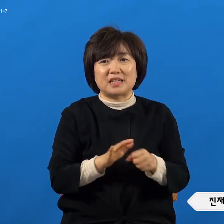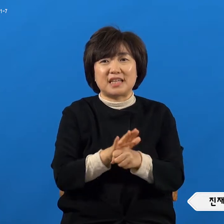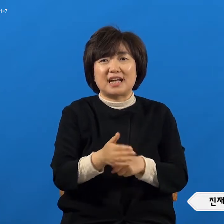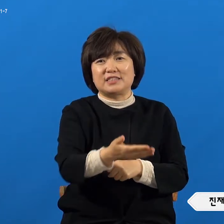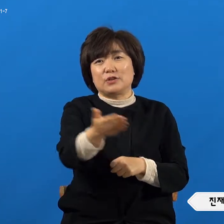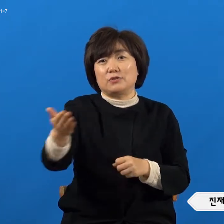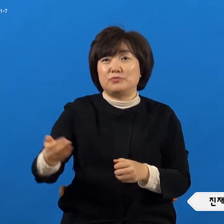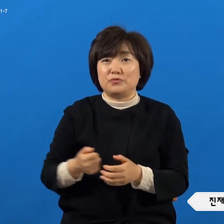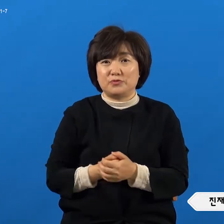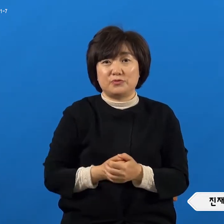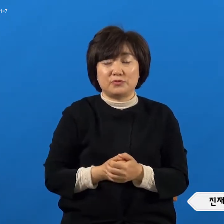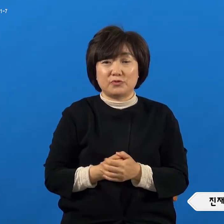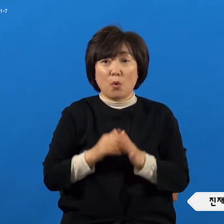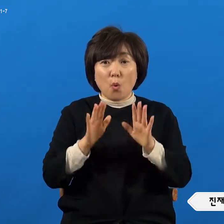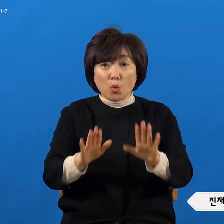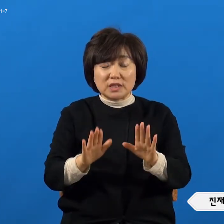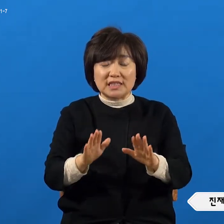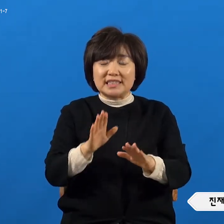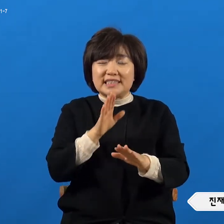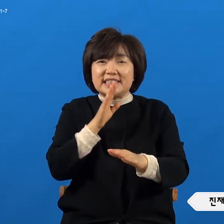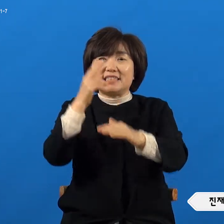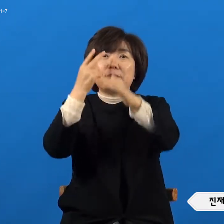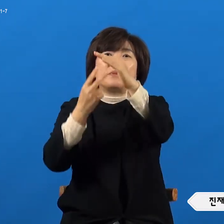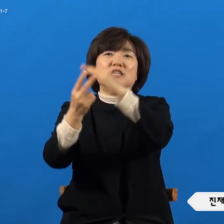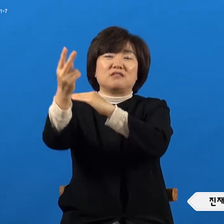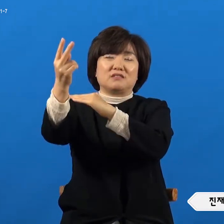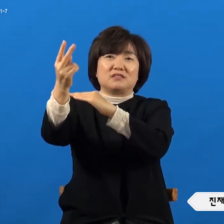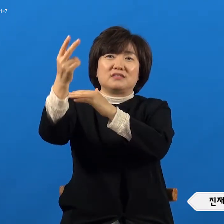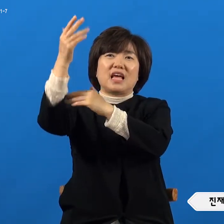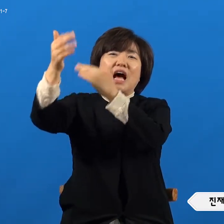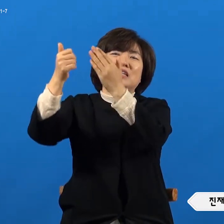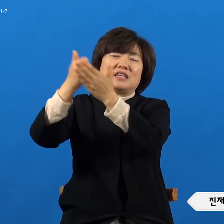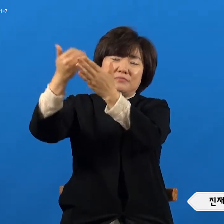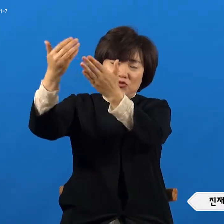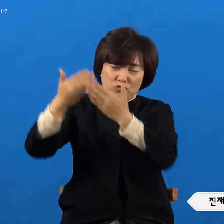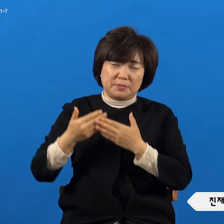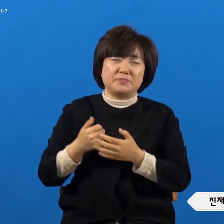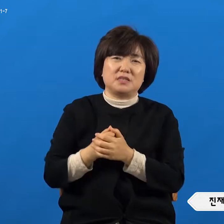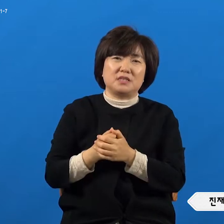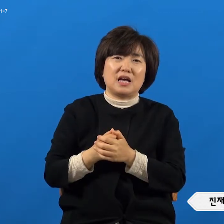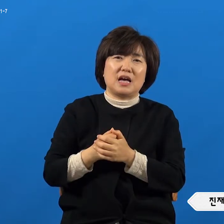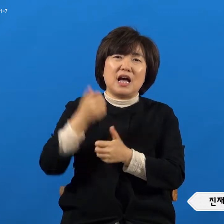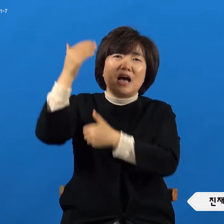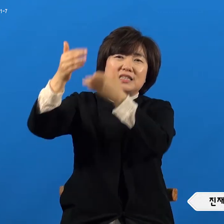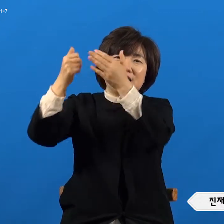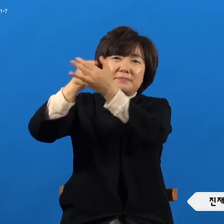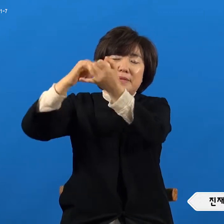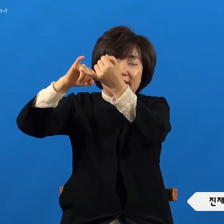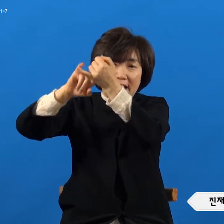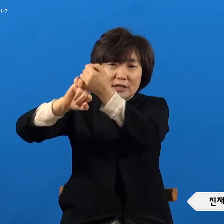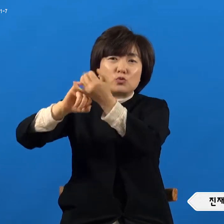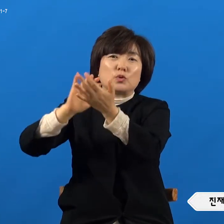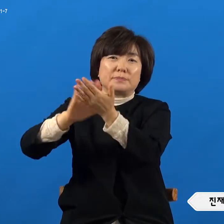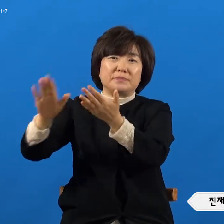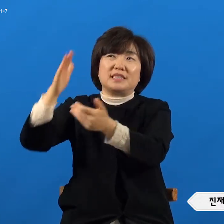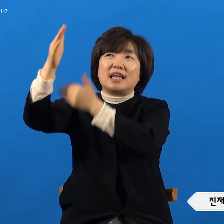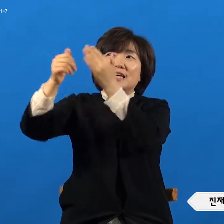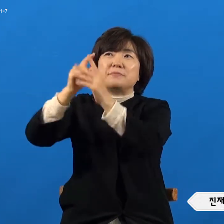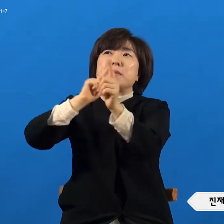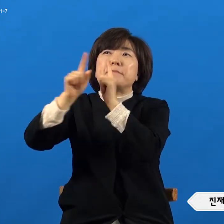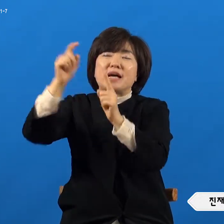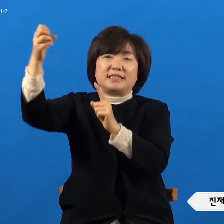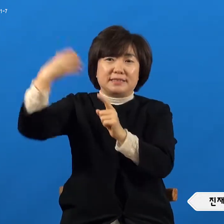여러분, 오늘 진정한 비전은 하나님이 주십니다. 하나님의 약속입니다. 하나님의